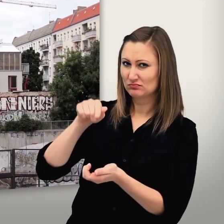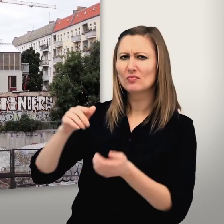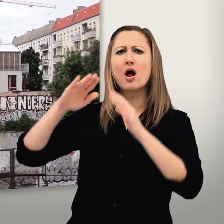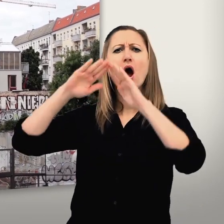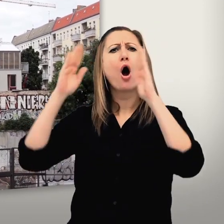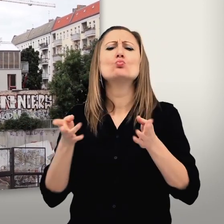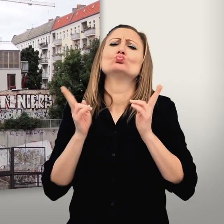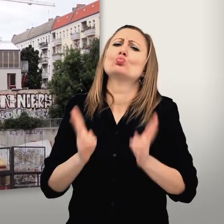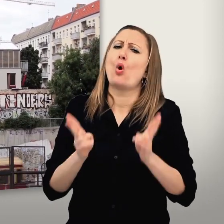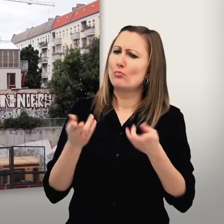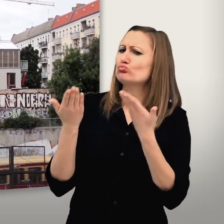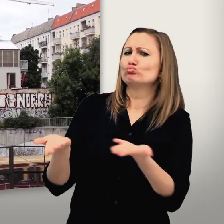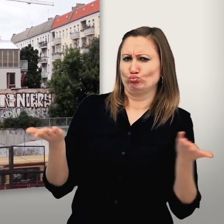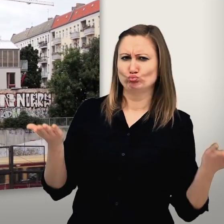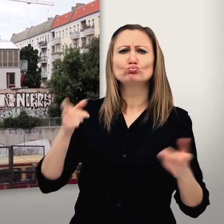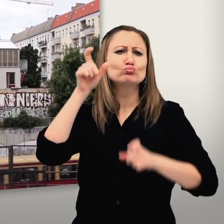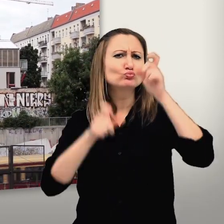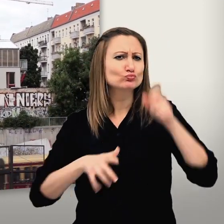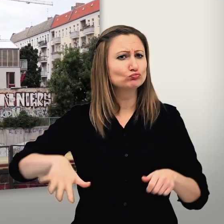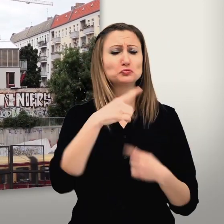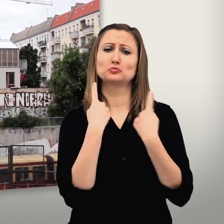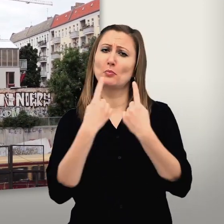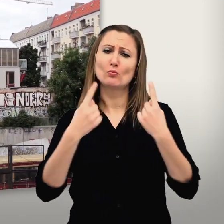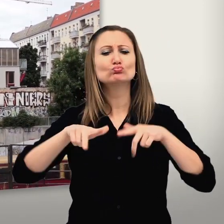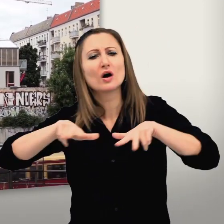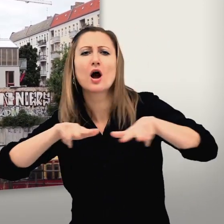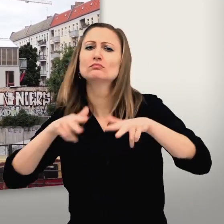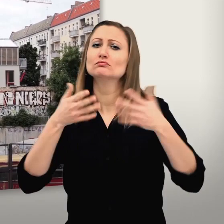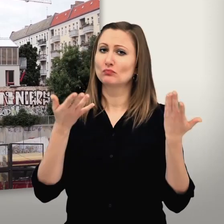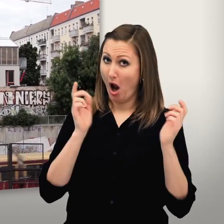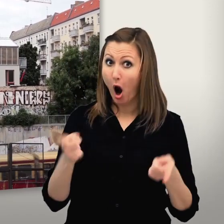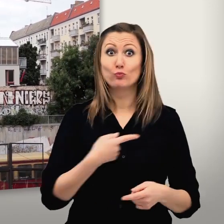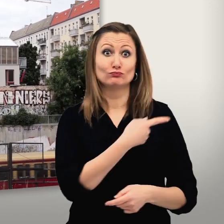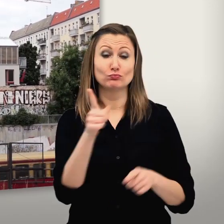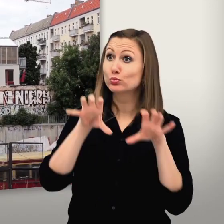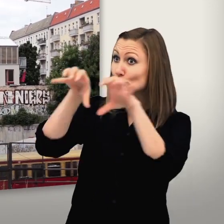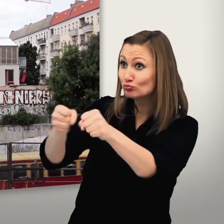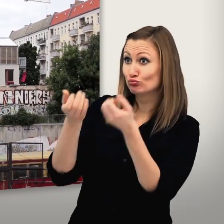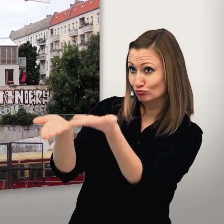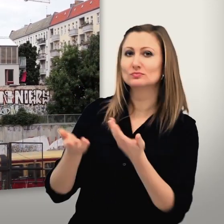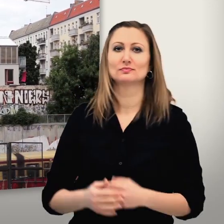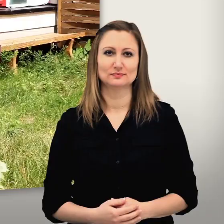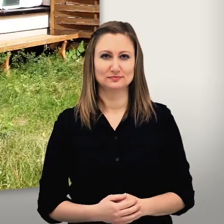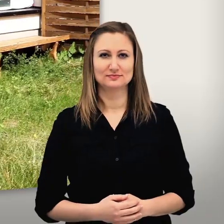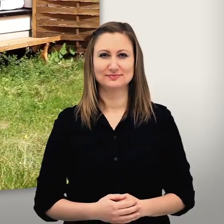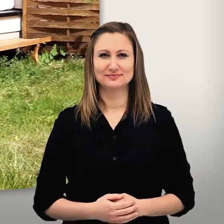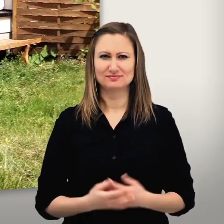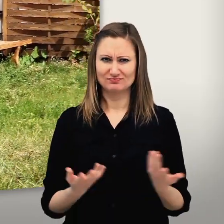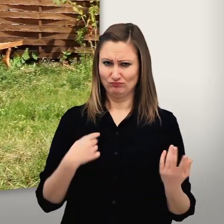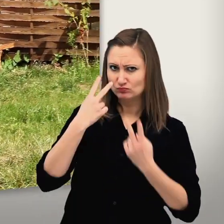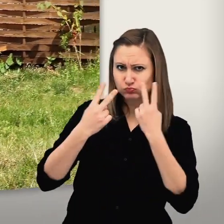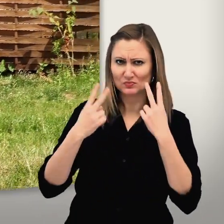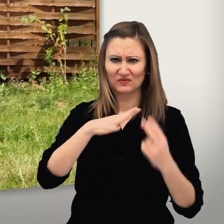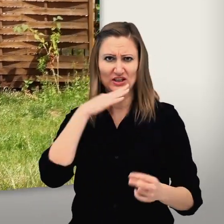normales Mietshaus, was aber von Mieterinnen selbst verwaltet wird und auch im Besitz der Mieterinnen ist. Wir haben